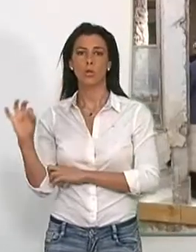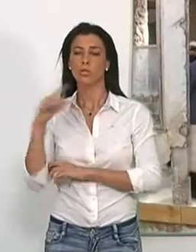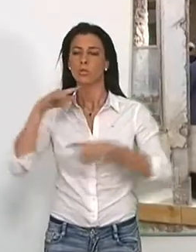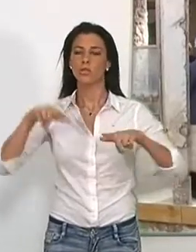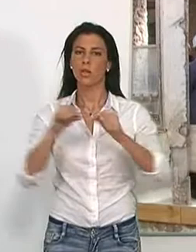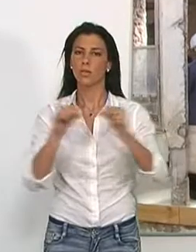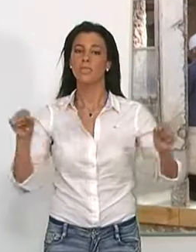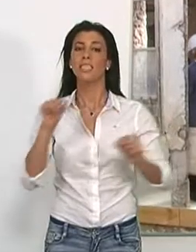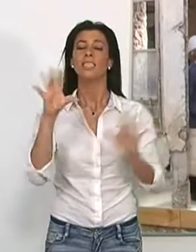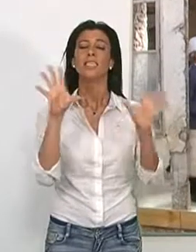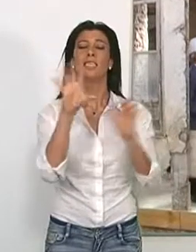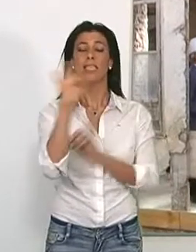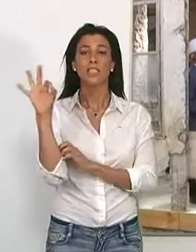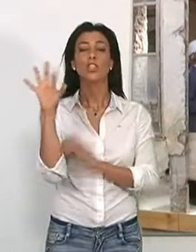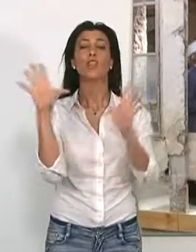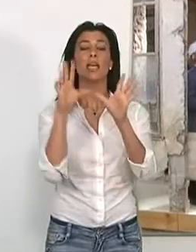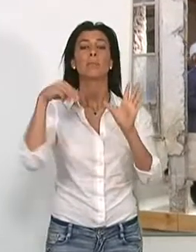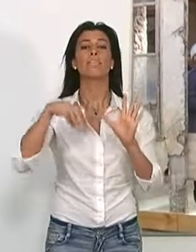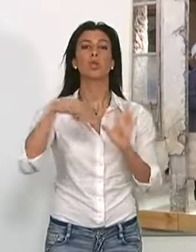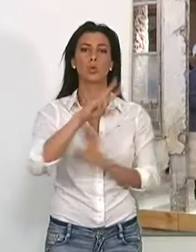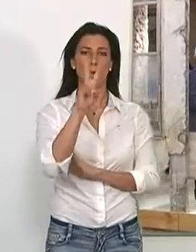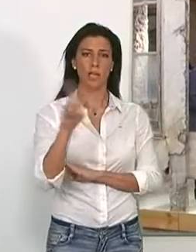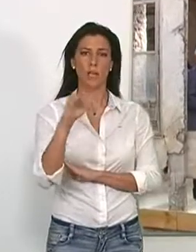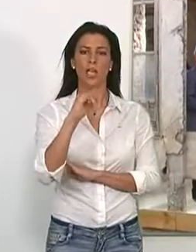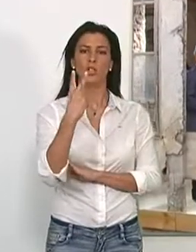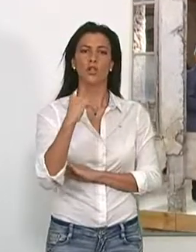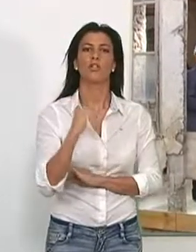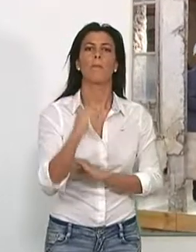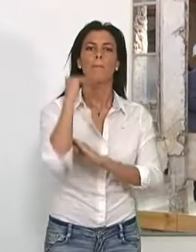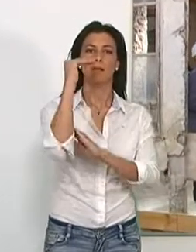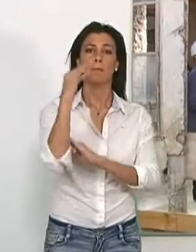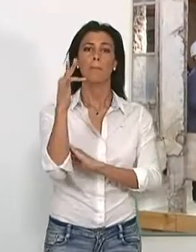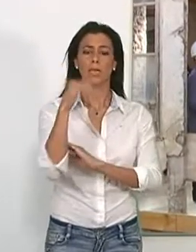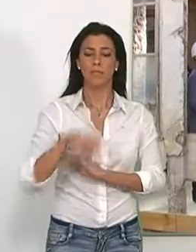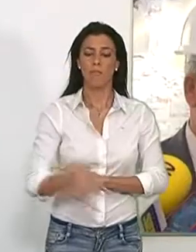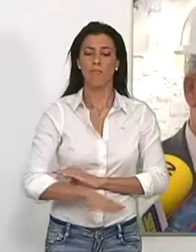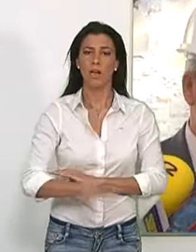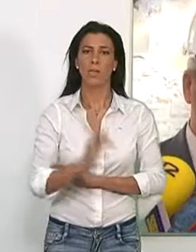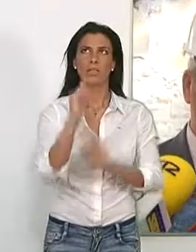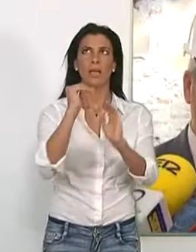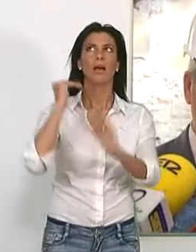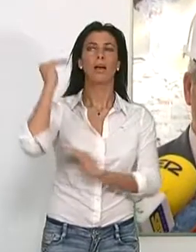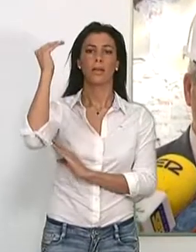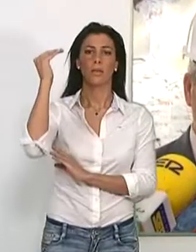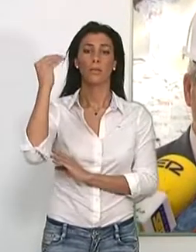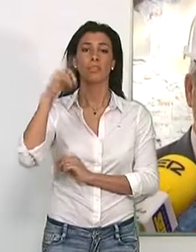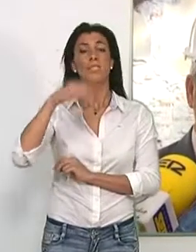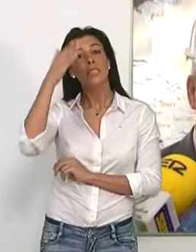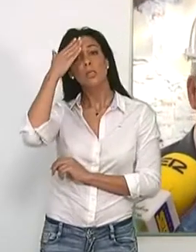un solar de 510 metros cuadrados y consta de dos plantas más la baja y la cubierta el titular de